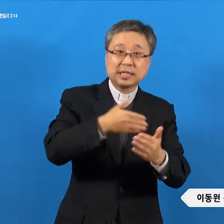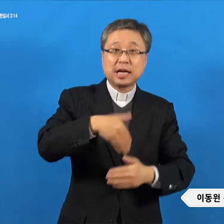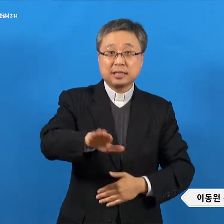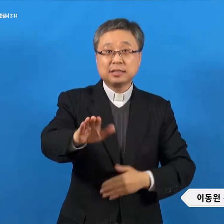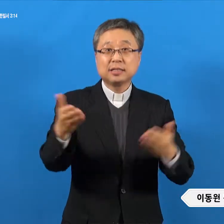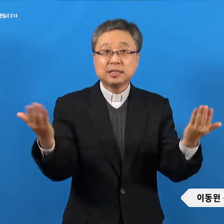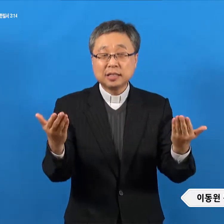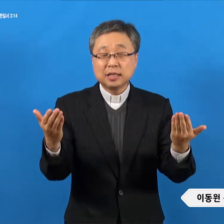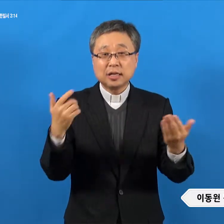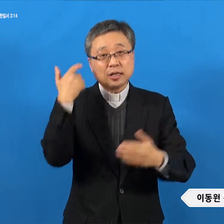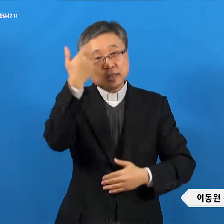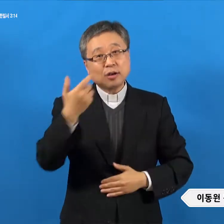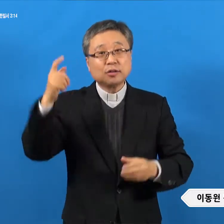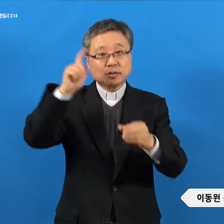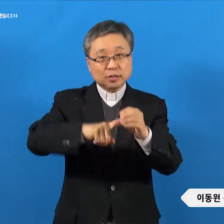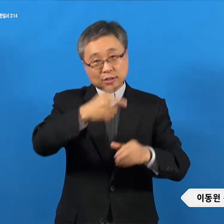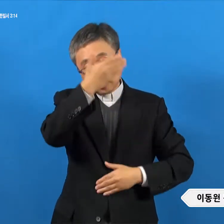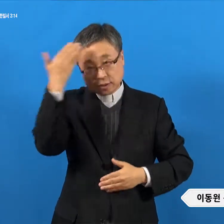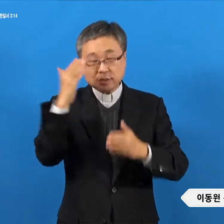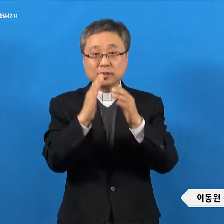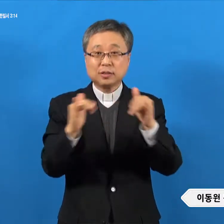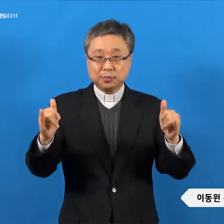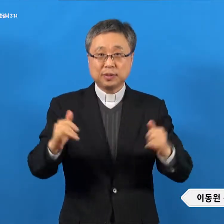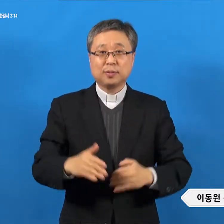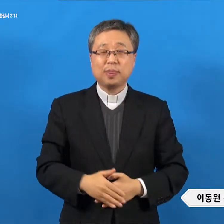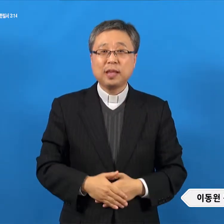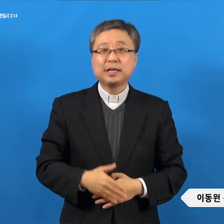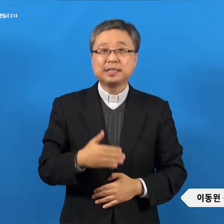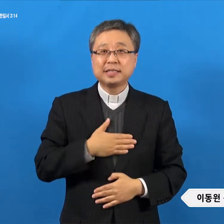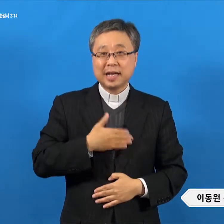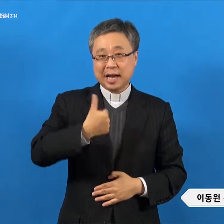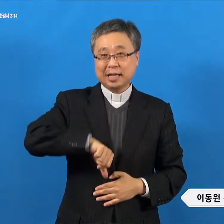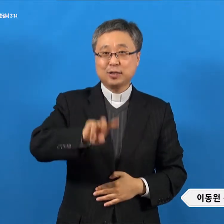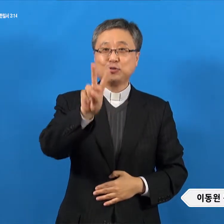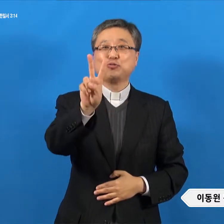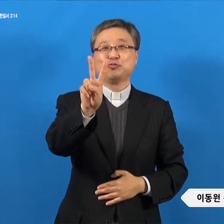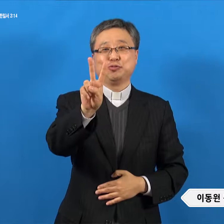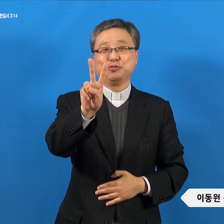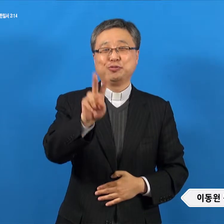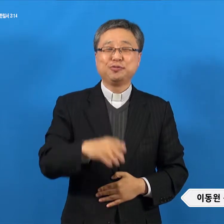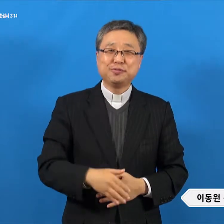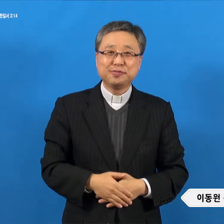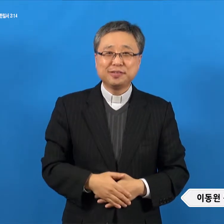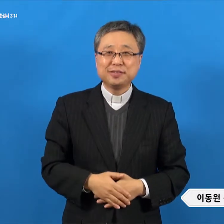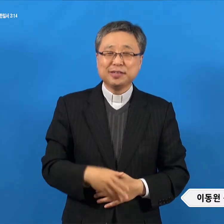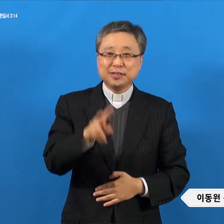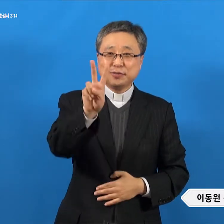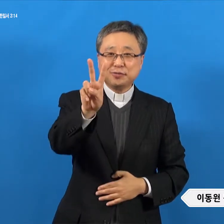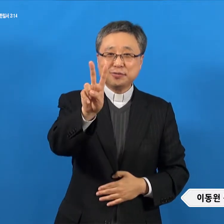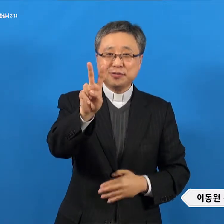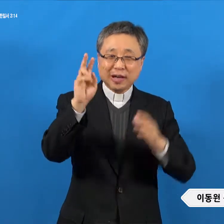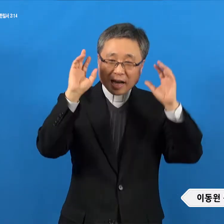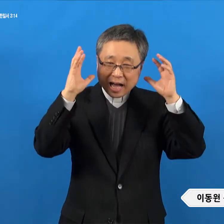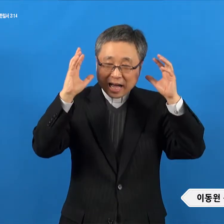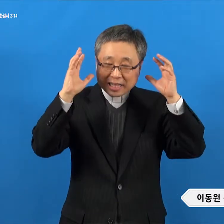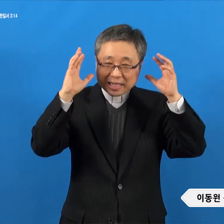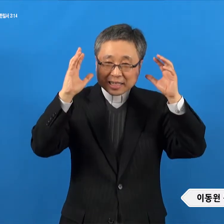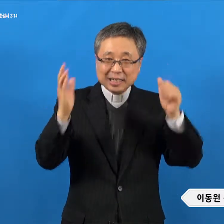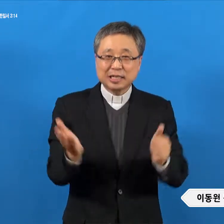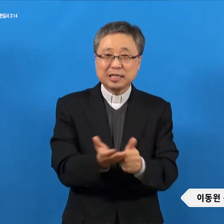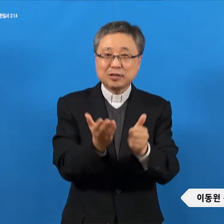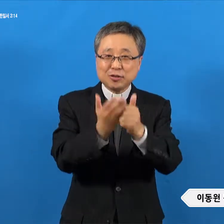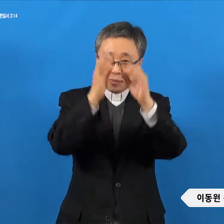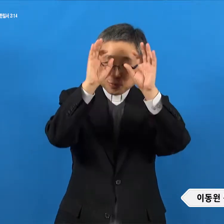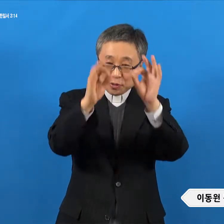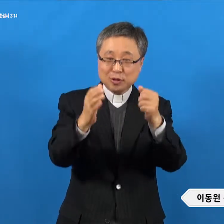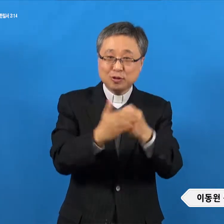영적 청년이죠. 영적 청년입니다. 제가 아들이 둘인데 둘을 길러보니까 이 둘째에게 야곱